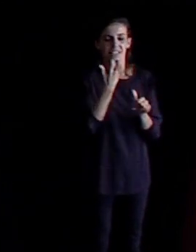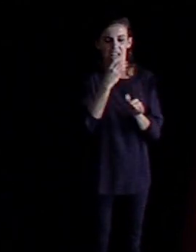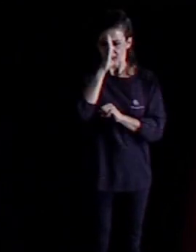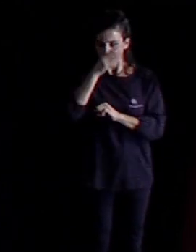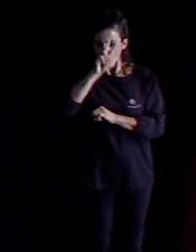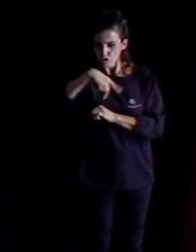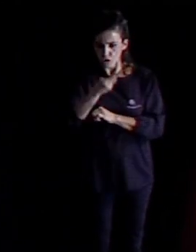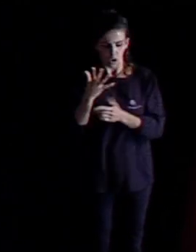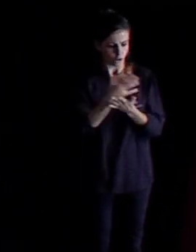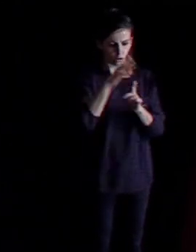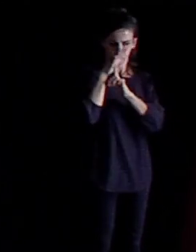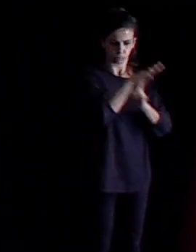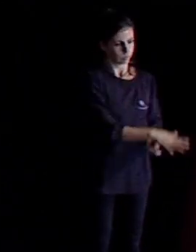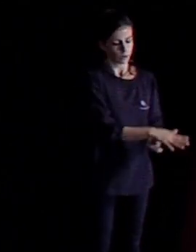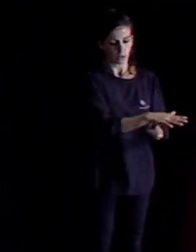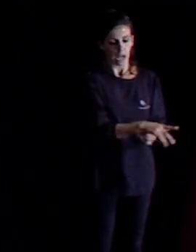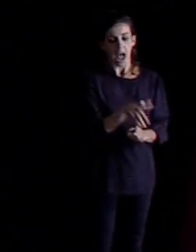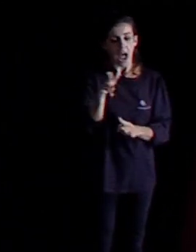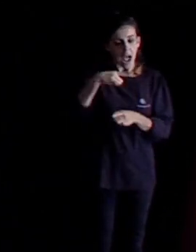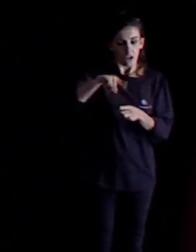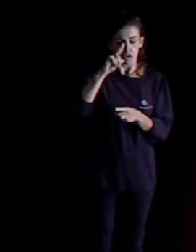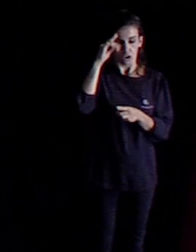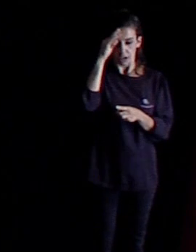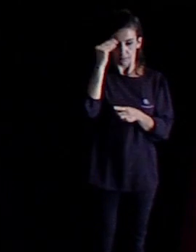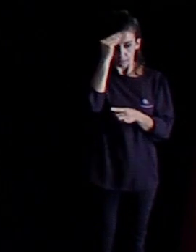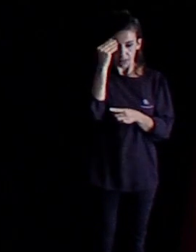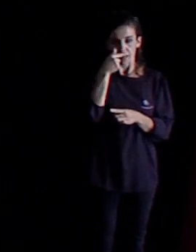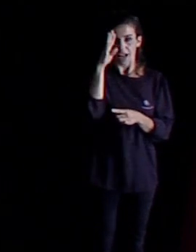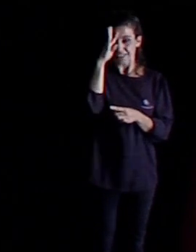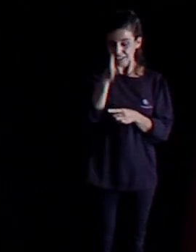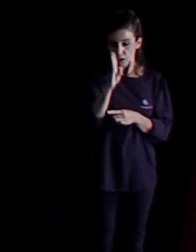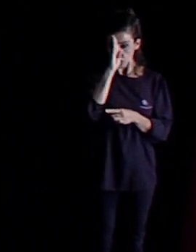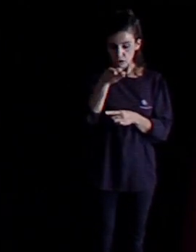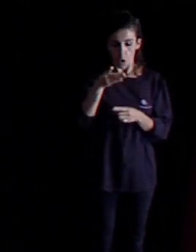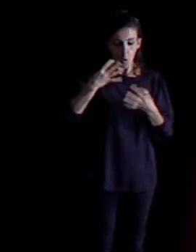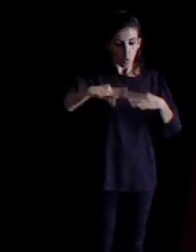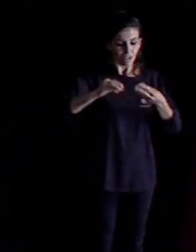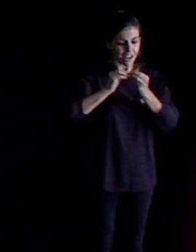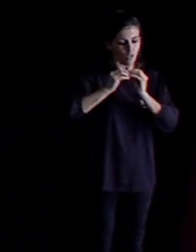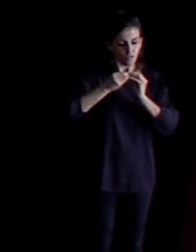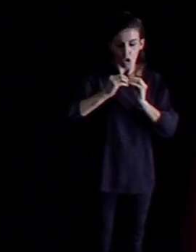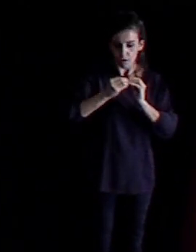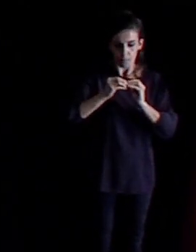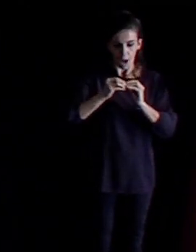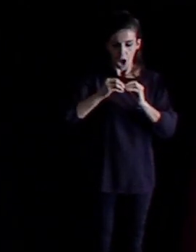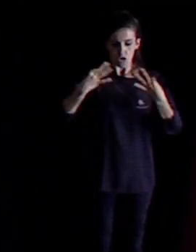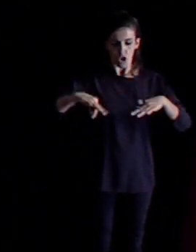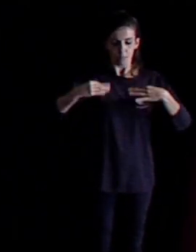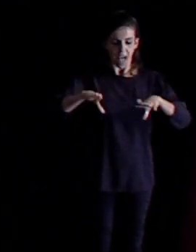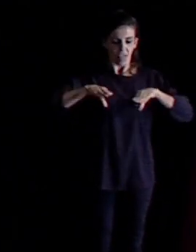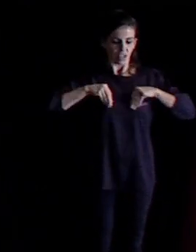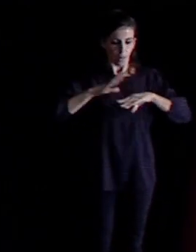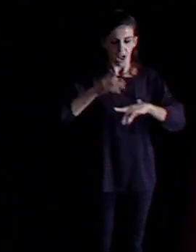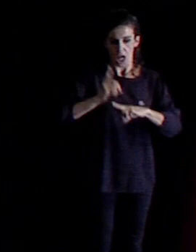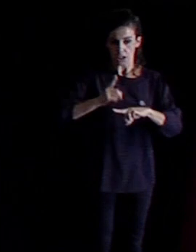heterosexualidad. Hay la creencia subyacente de que la heterosexualidad es la única forma normal y aceptable de expresión sexual, es